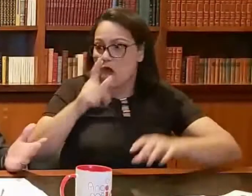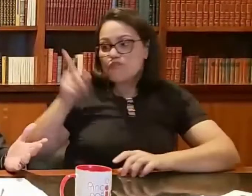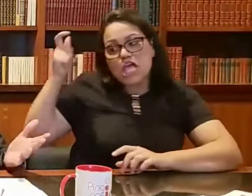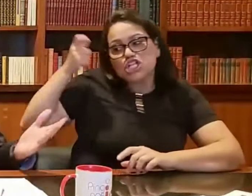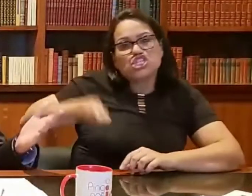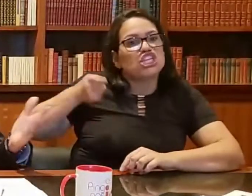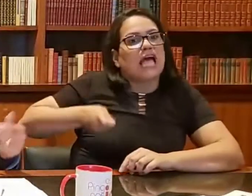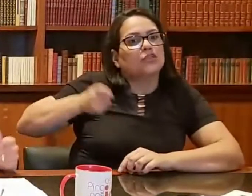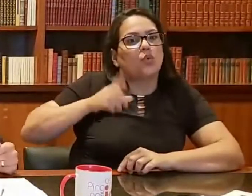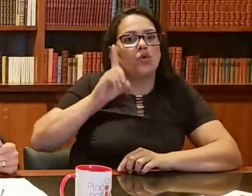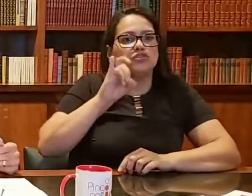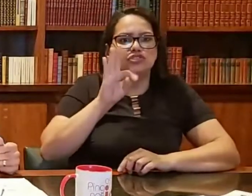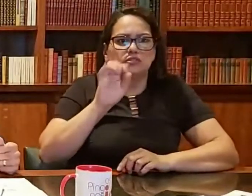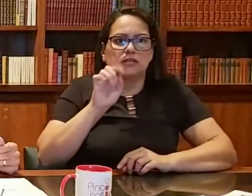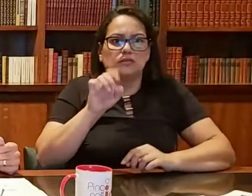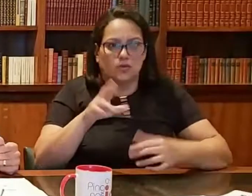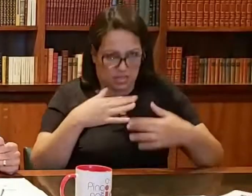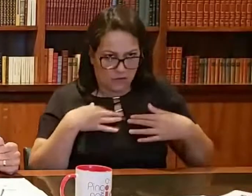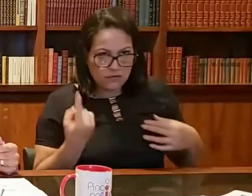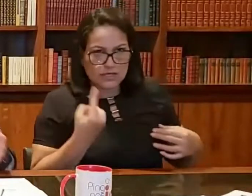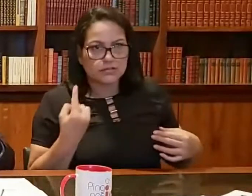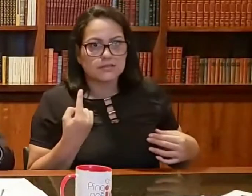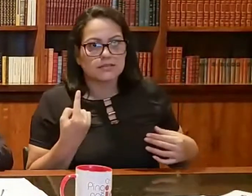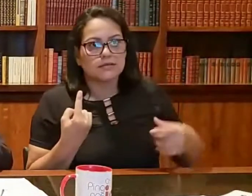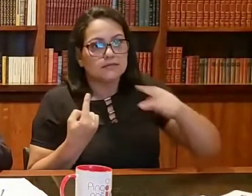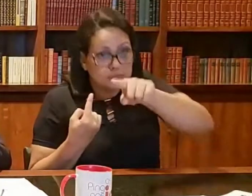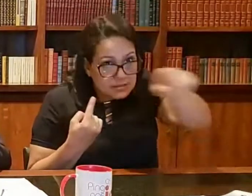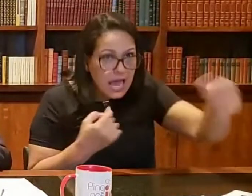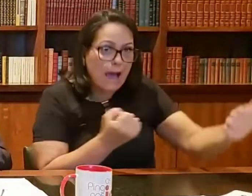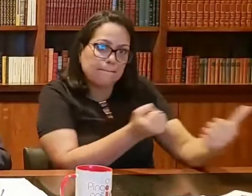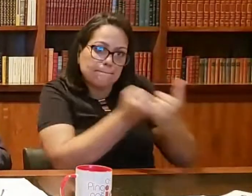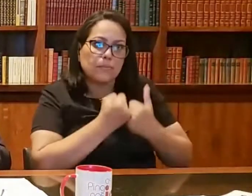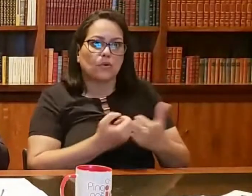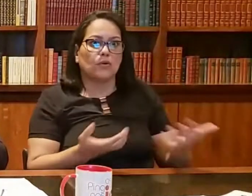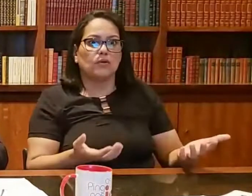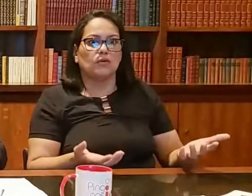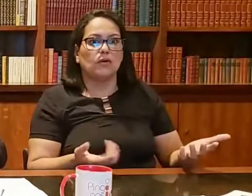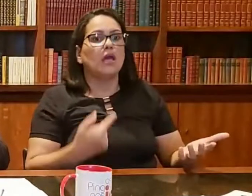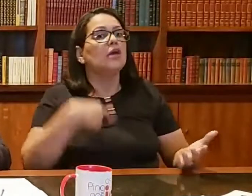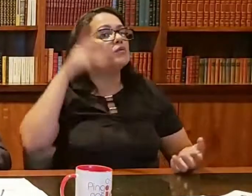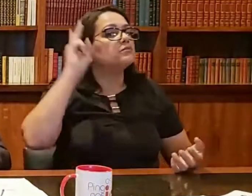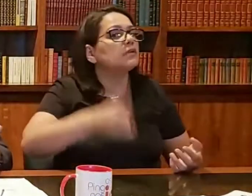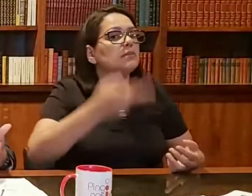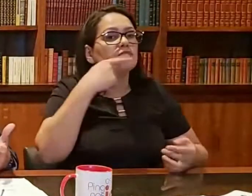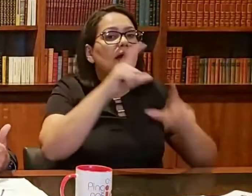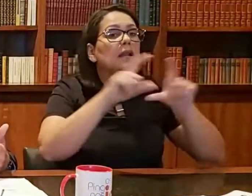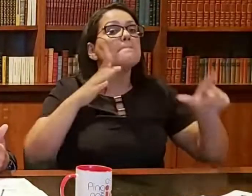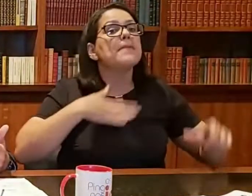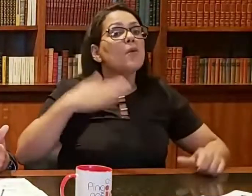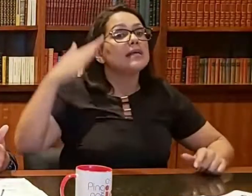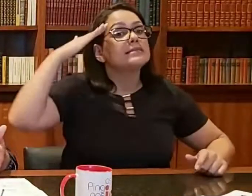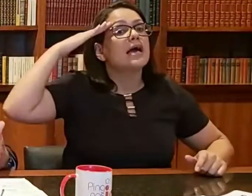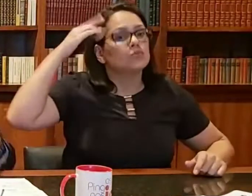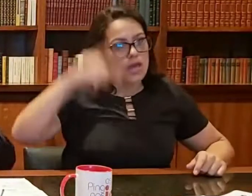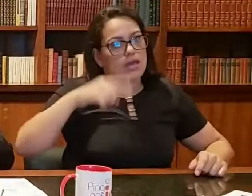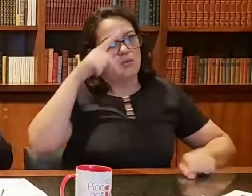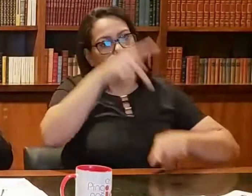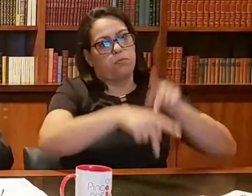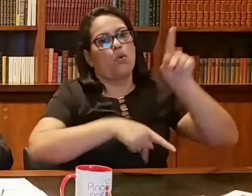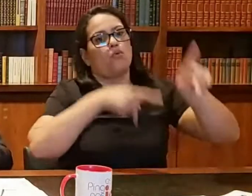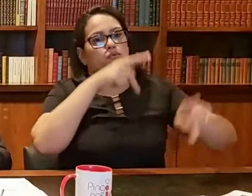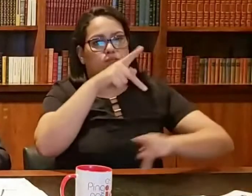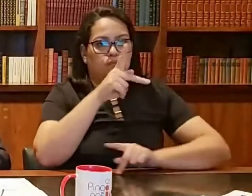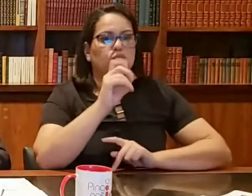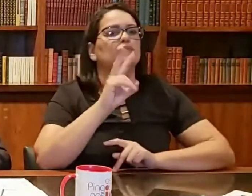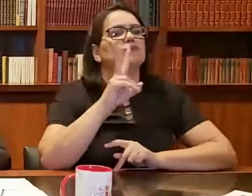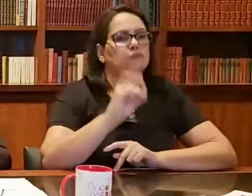Vou ficar sozinho nessa briga? O meu exército, que eu tenho falado o tempo todo, é o povo. Eu sempre